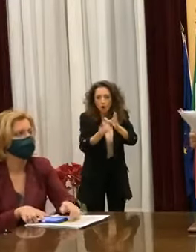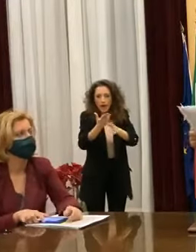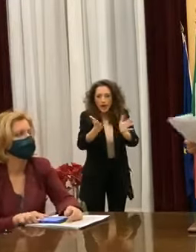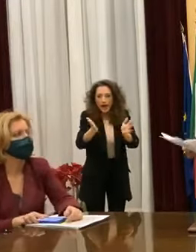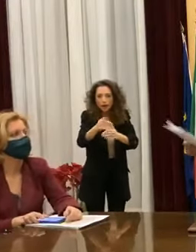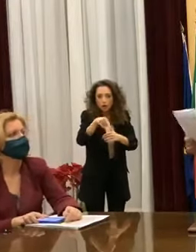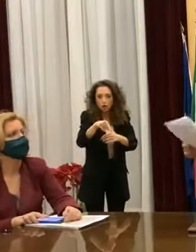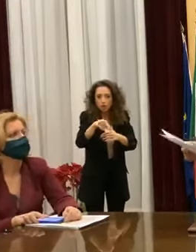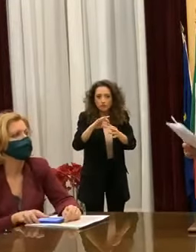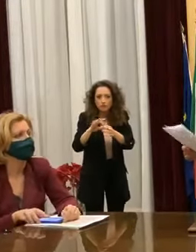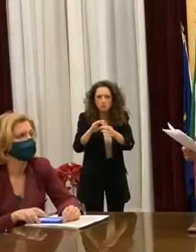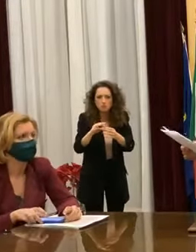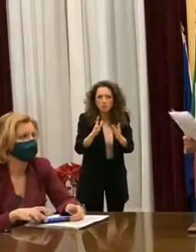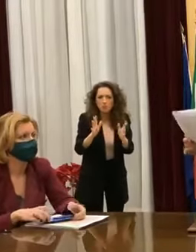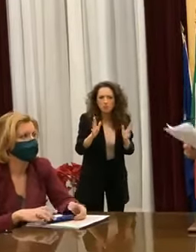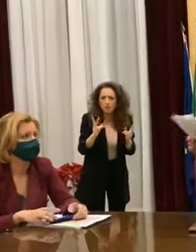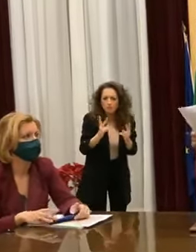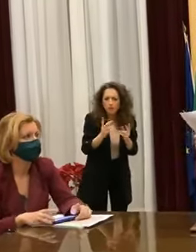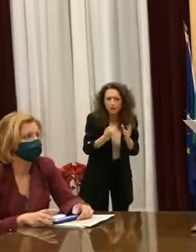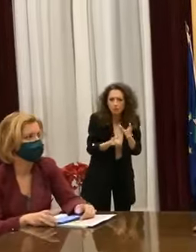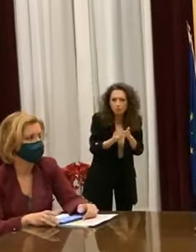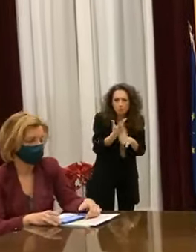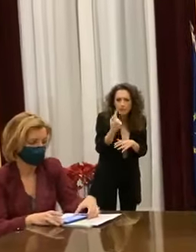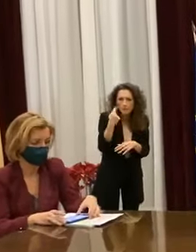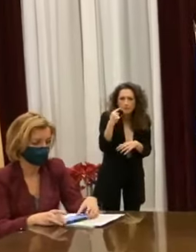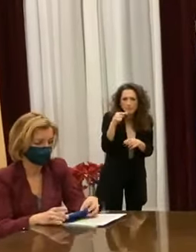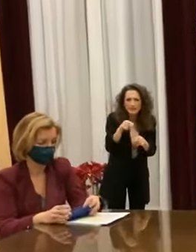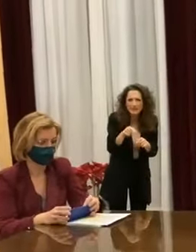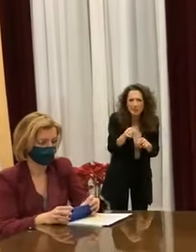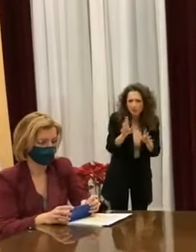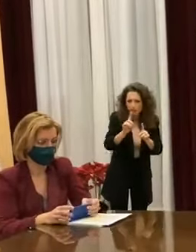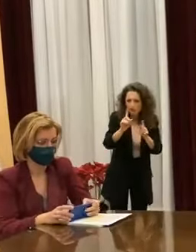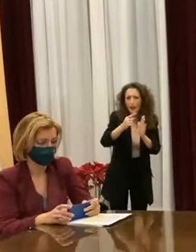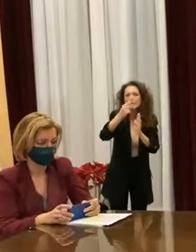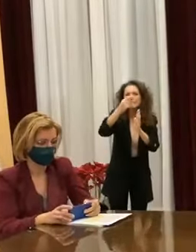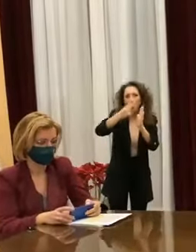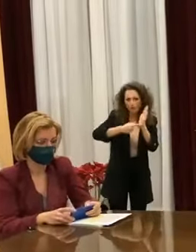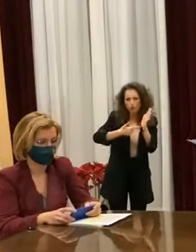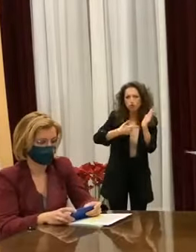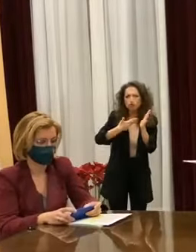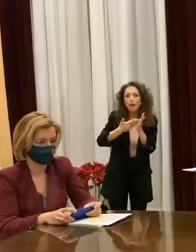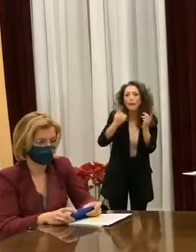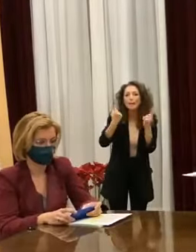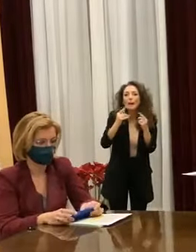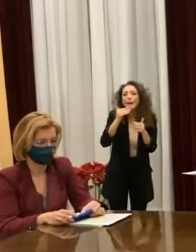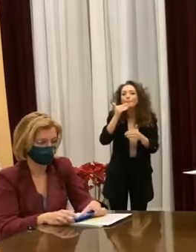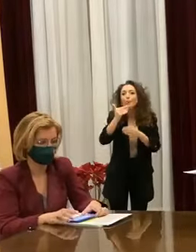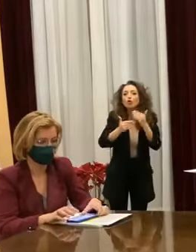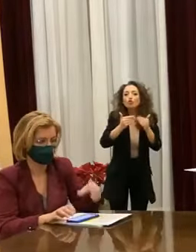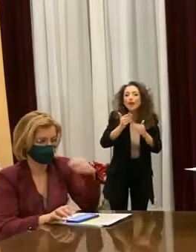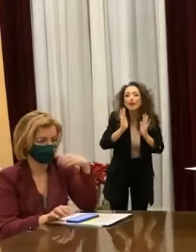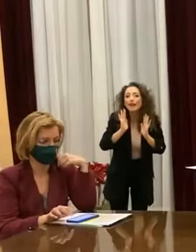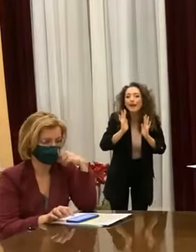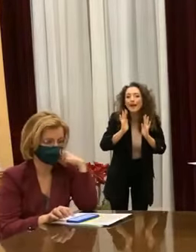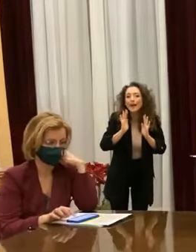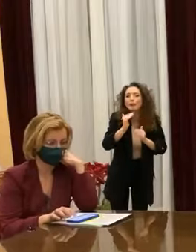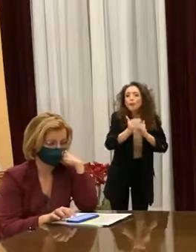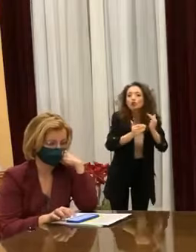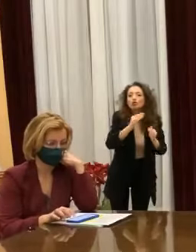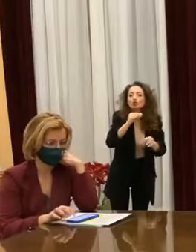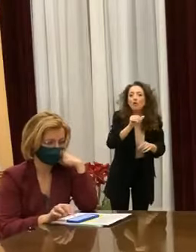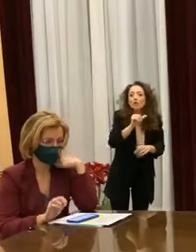ma quale Messina? Hanno fatto il provvedimento per procedere e hanno fatto solo Catania. E